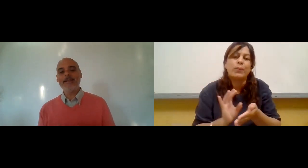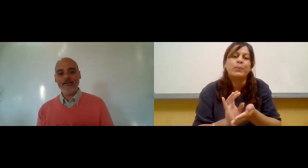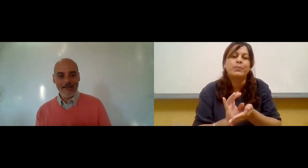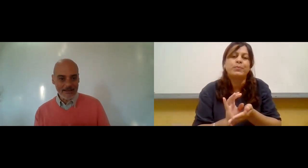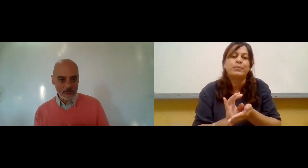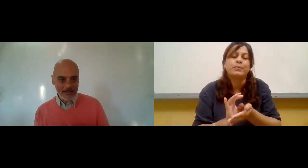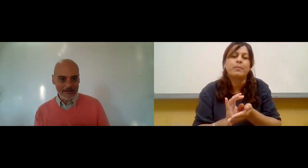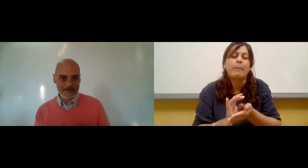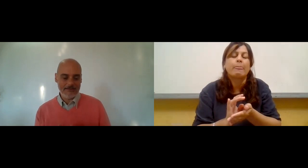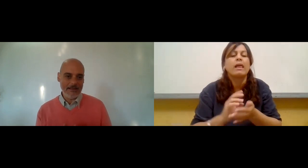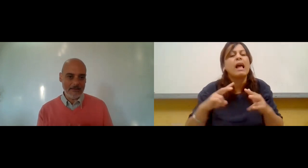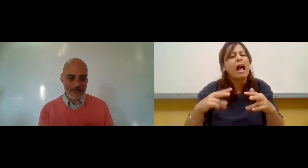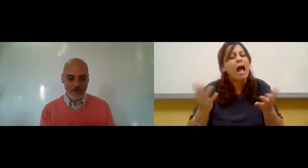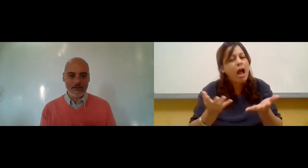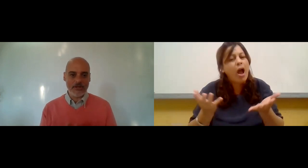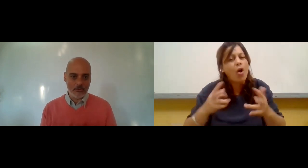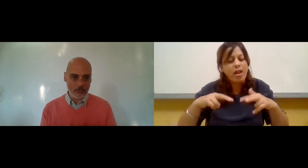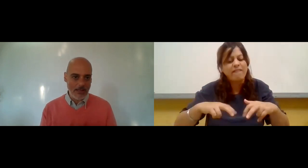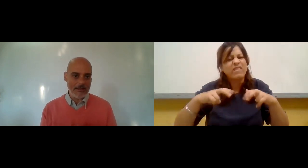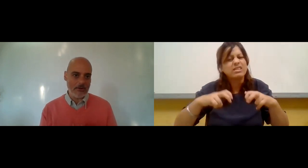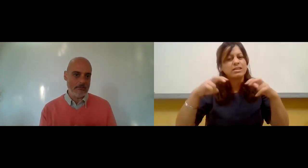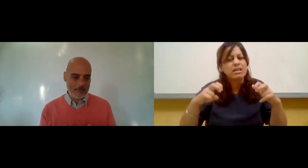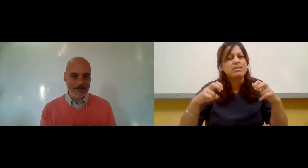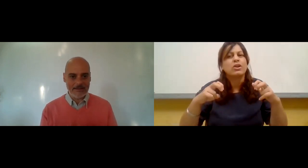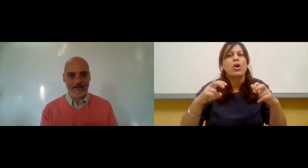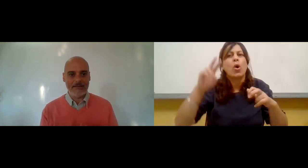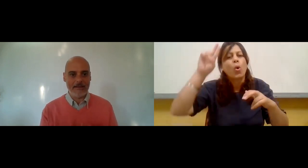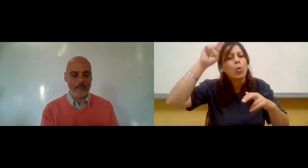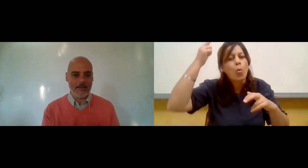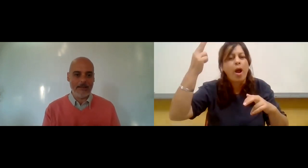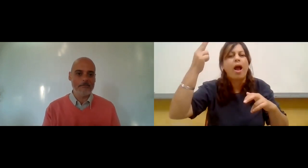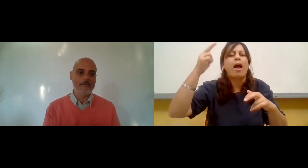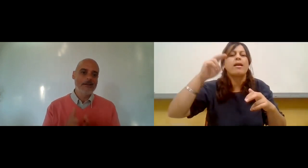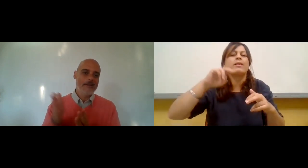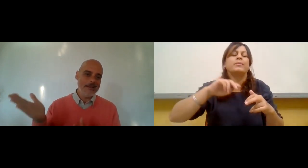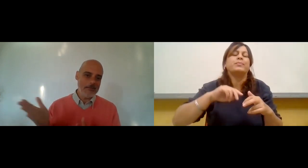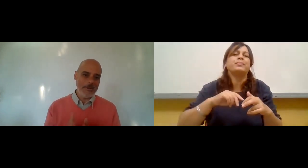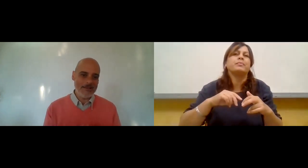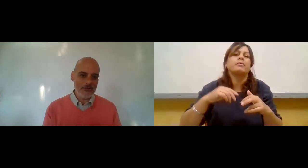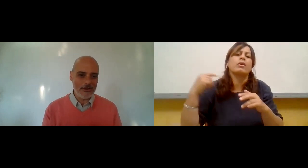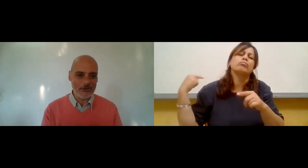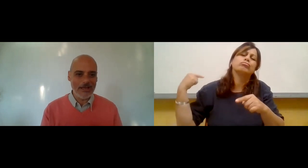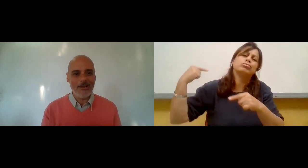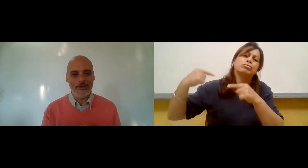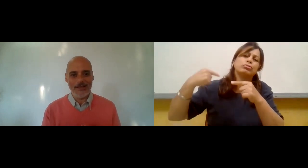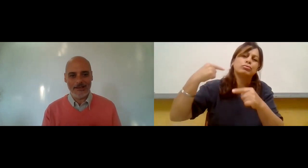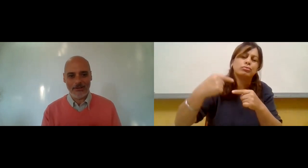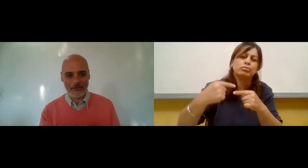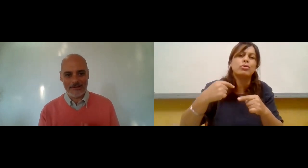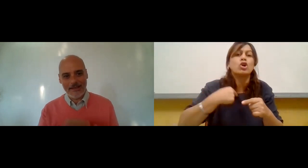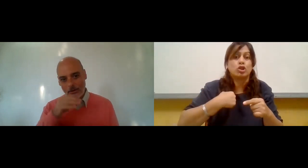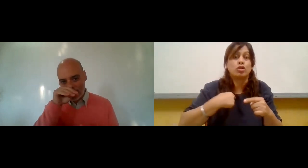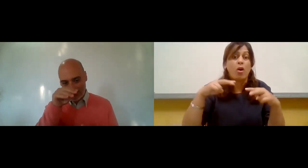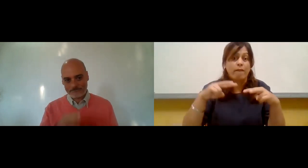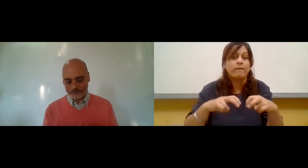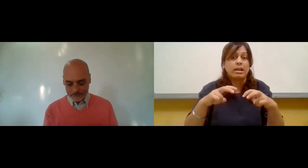Las investigaciones actuales, las que venimos desarrollando en Uruguay, bueno, a partir de mi investigación de doctorado en la